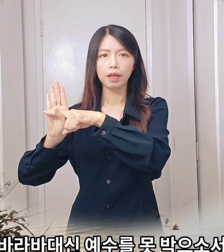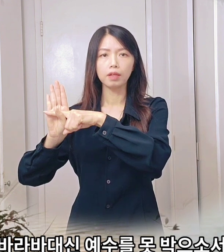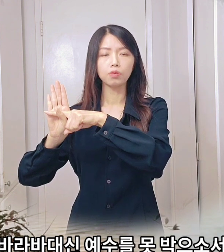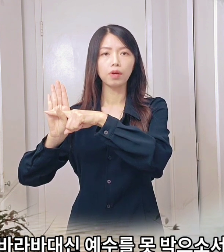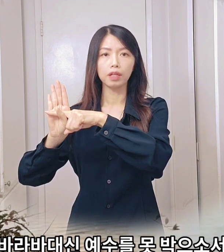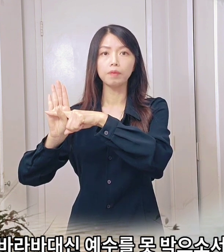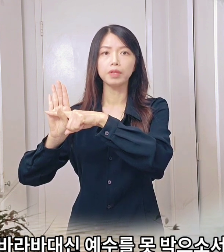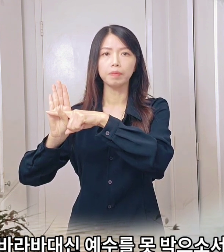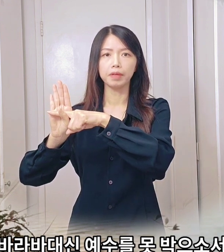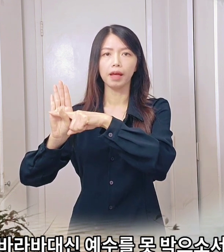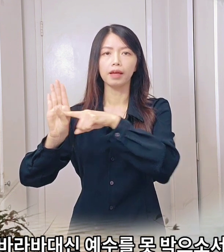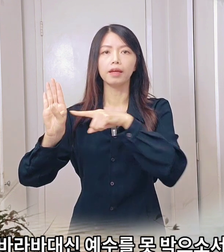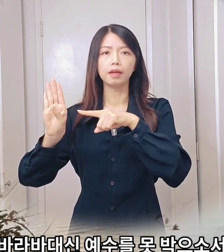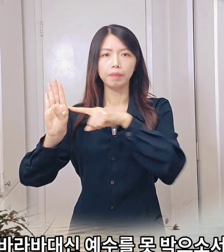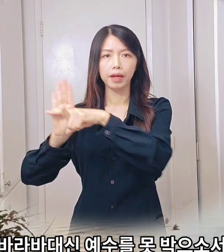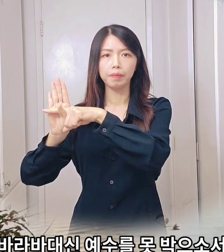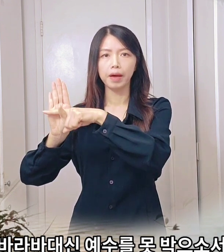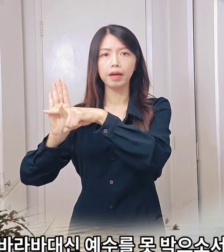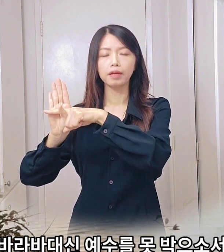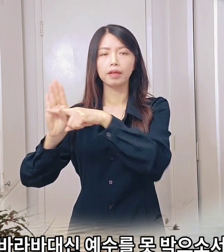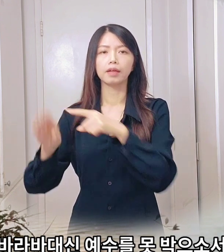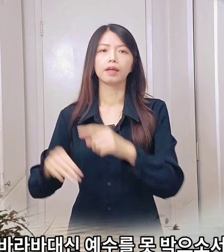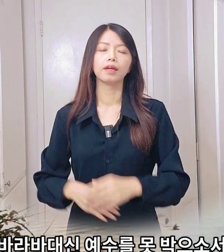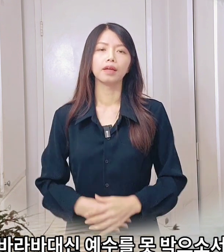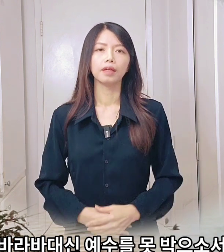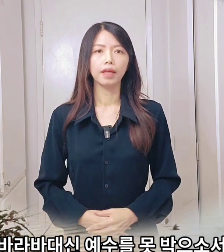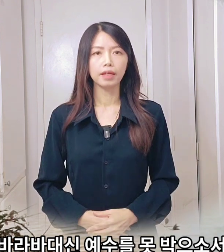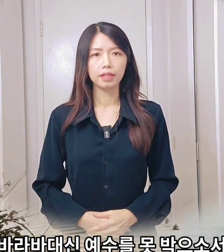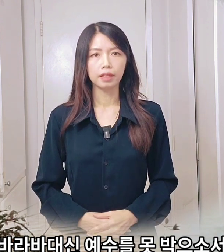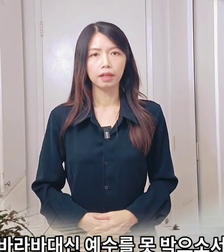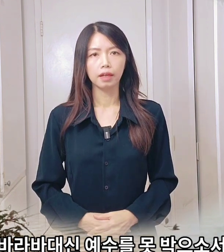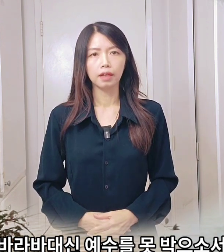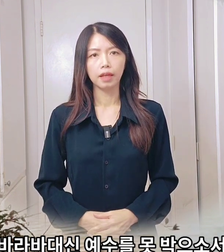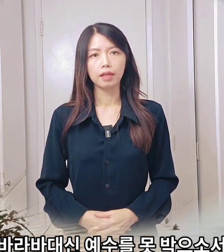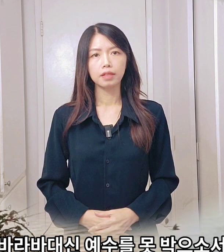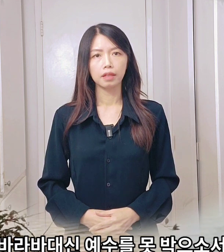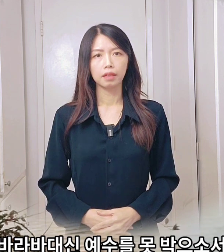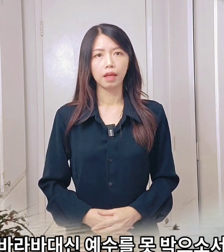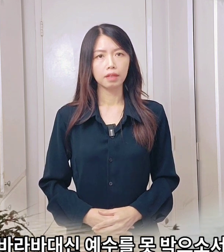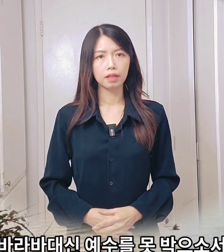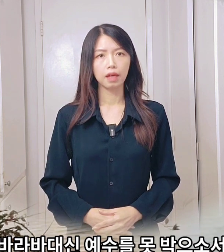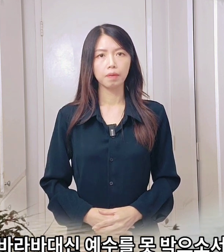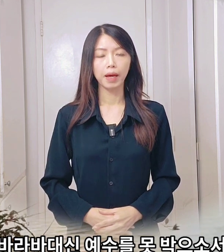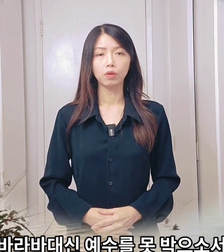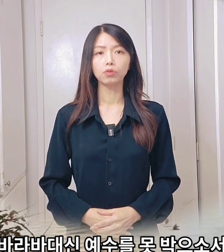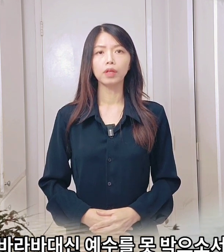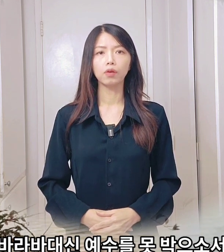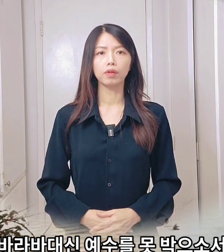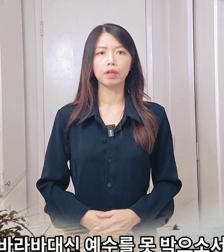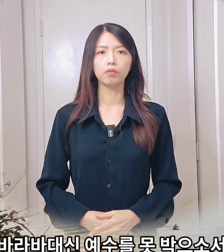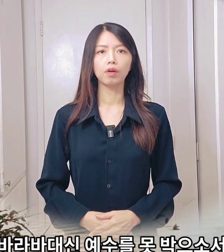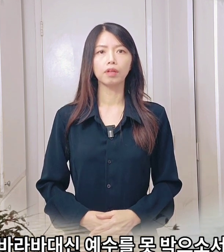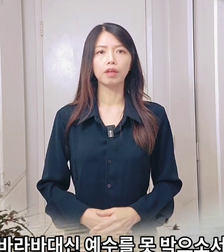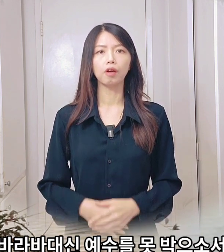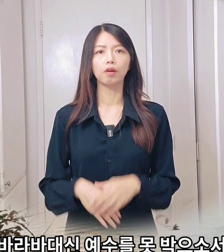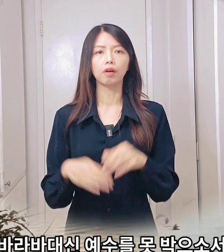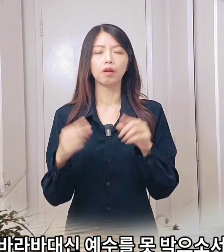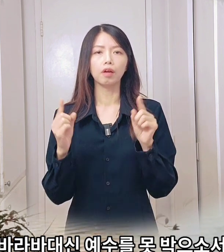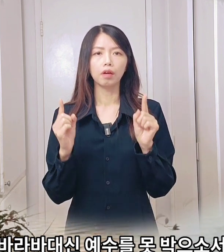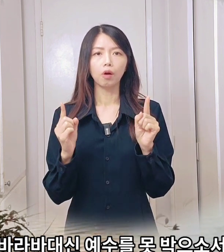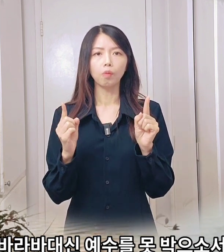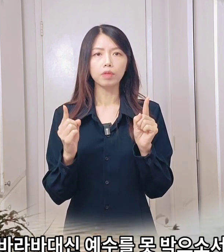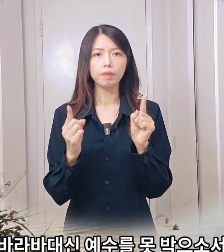한 뜻의 수어 이름이 됩니다. 바라바, 대신, 대체, 바꾸다라고 하는 뜻의